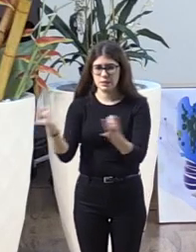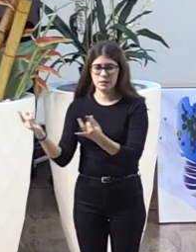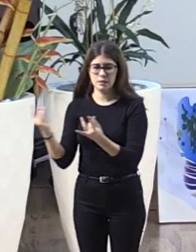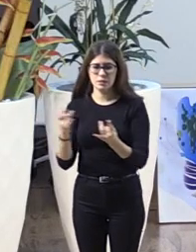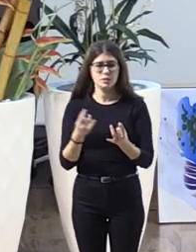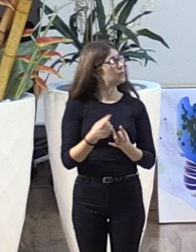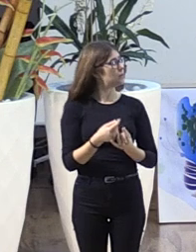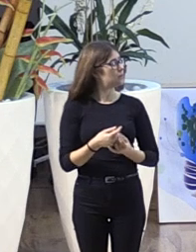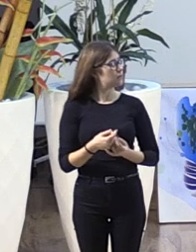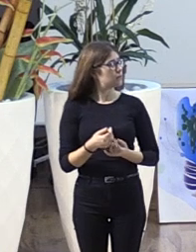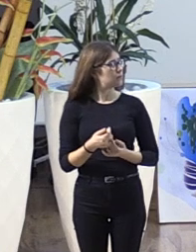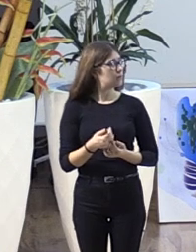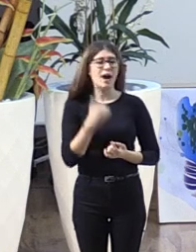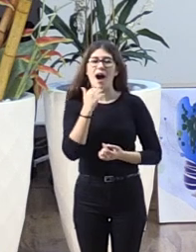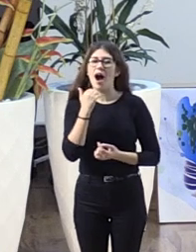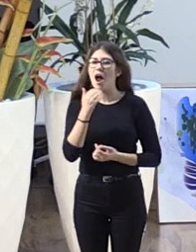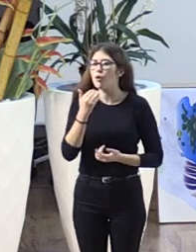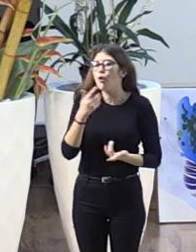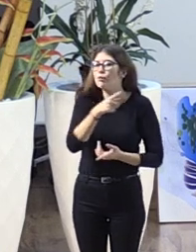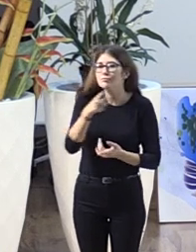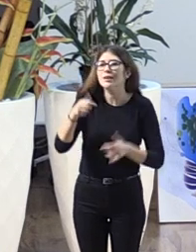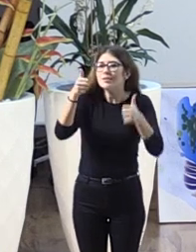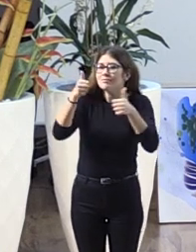Hace falta que digan algo de vez en cuando.